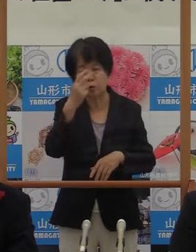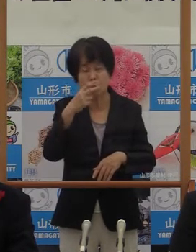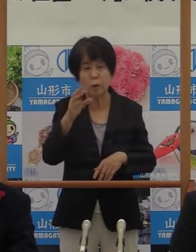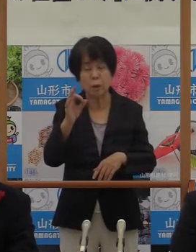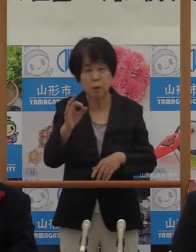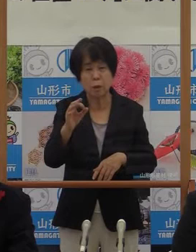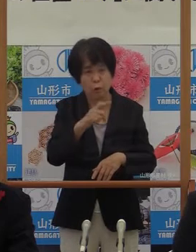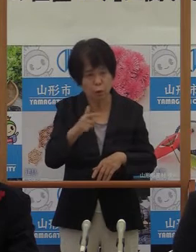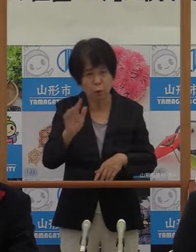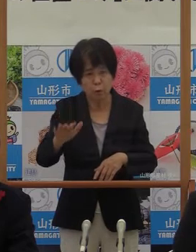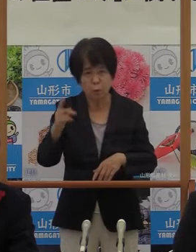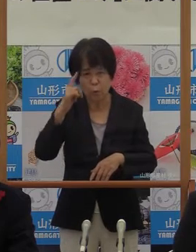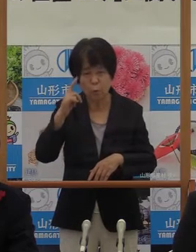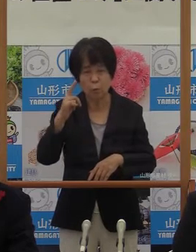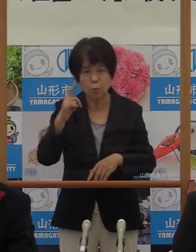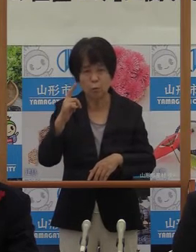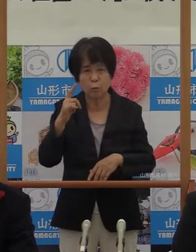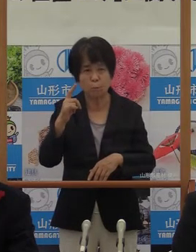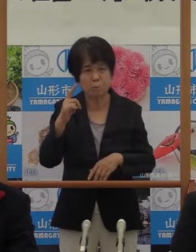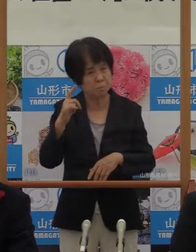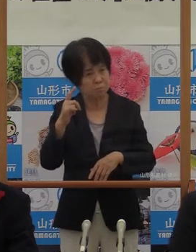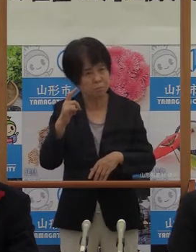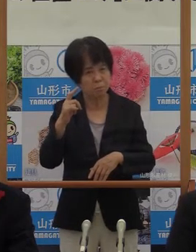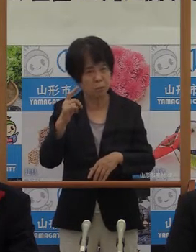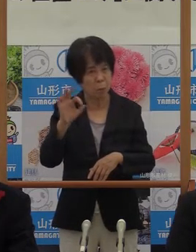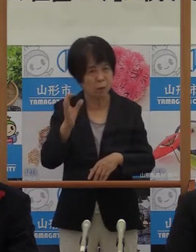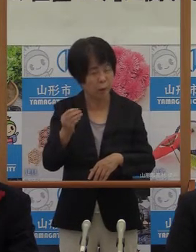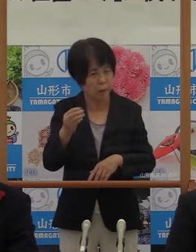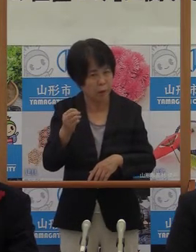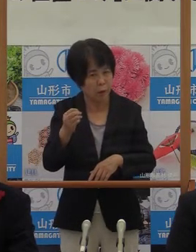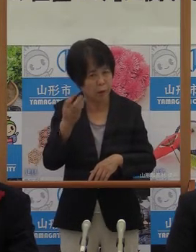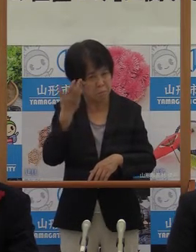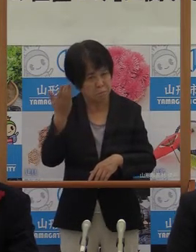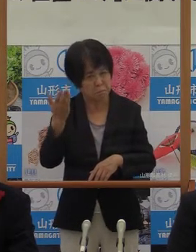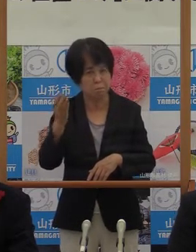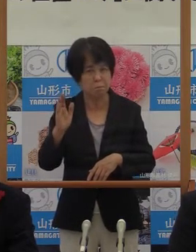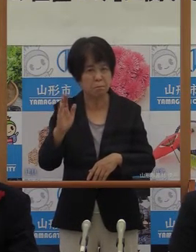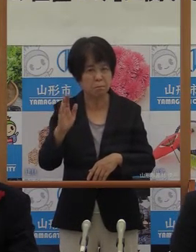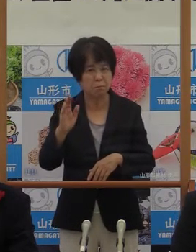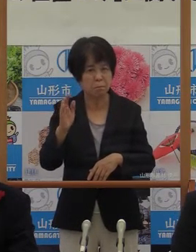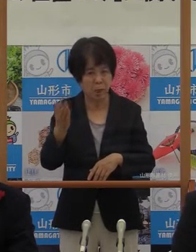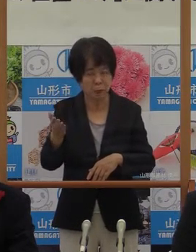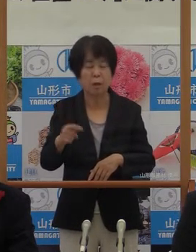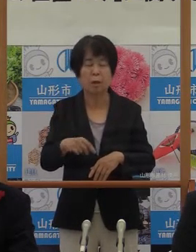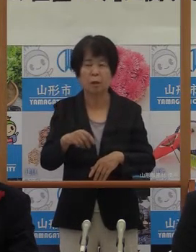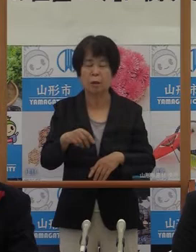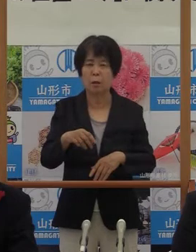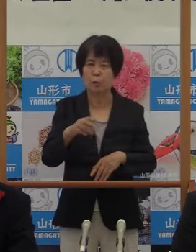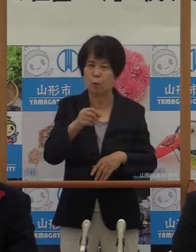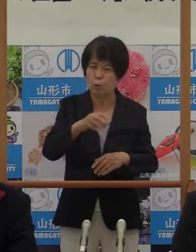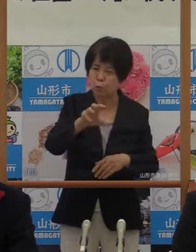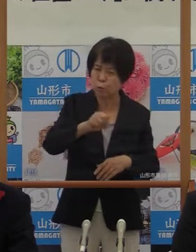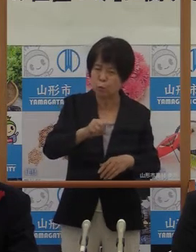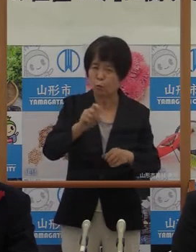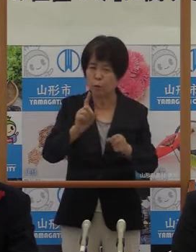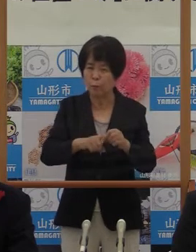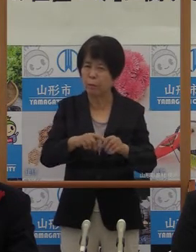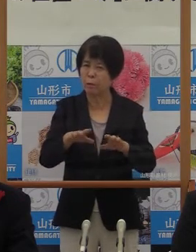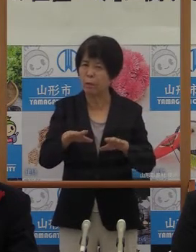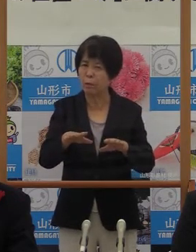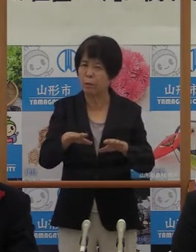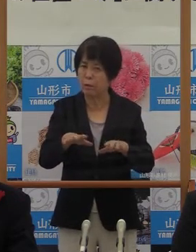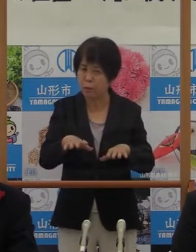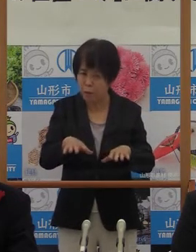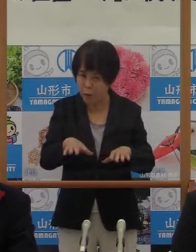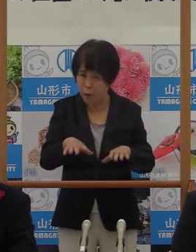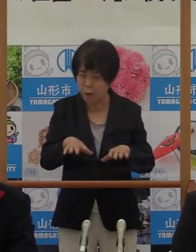ものがあると思いますけれども、どのくらい読み込んで、それで用地取得にはですね、現状としてはどのぐらい